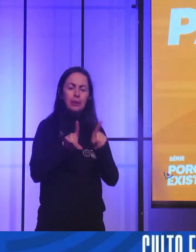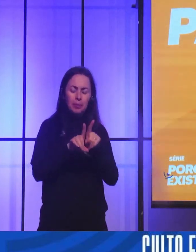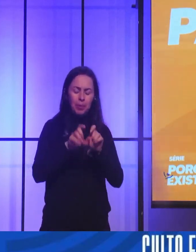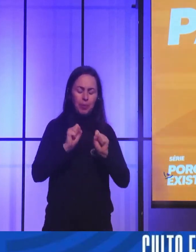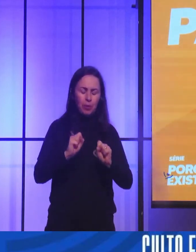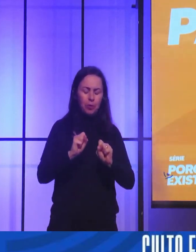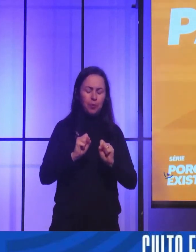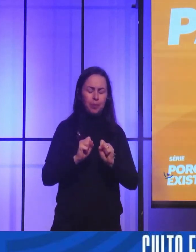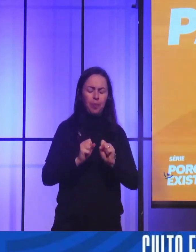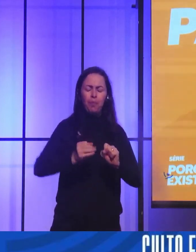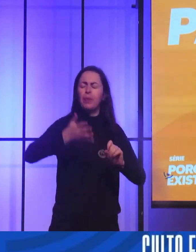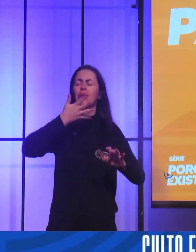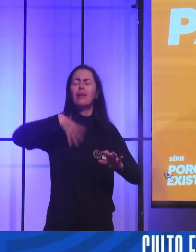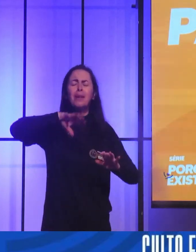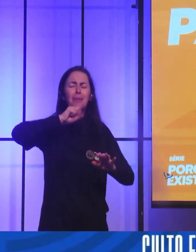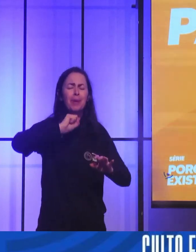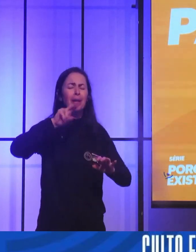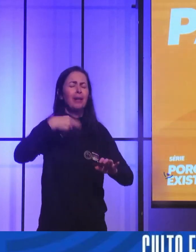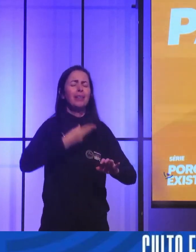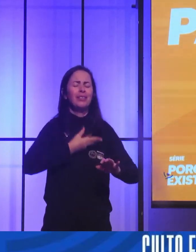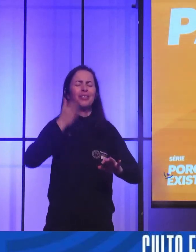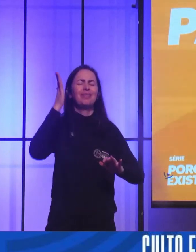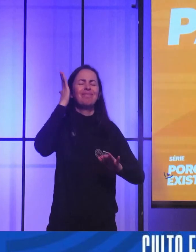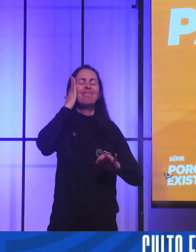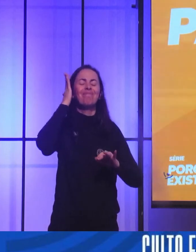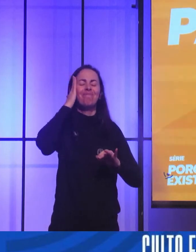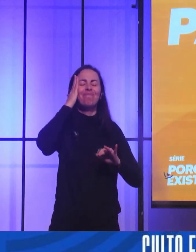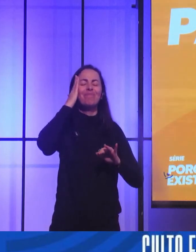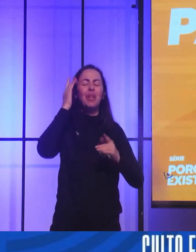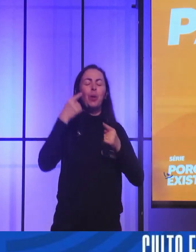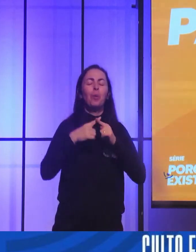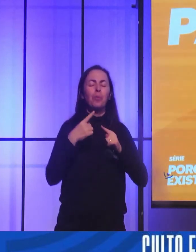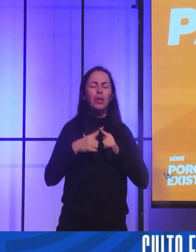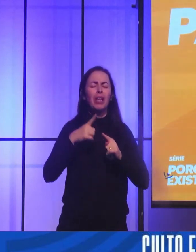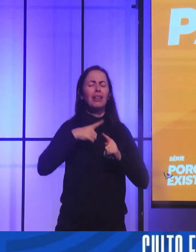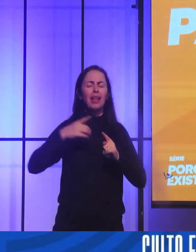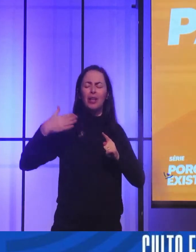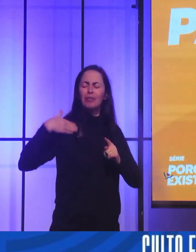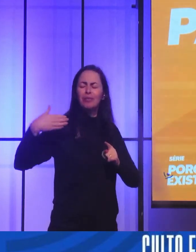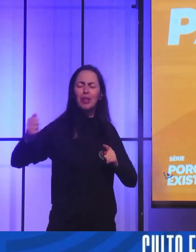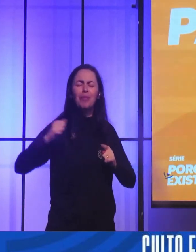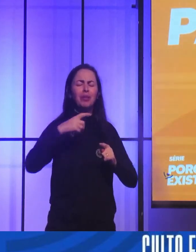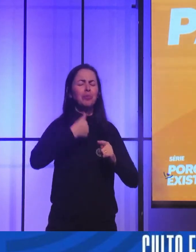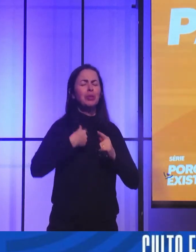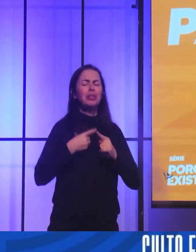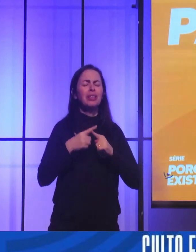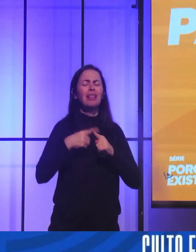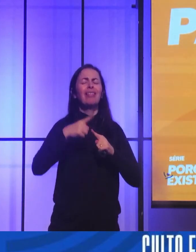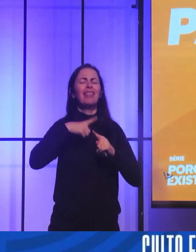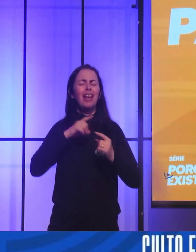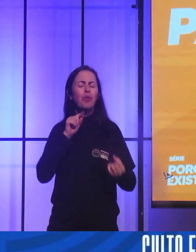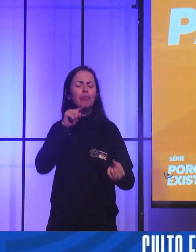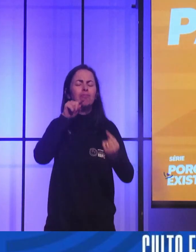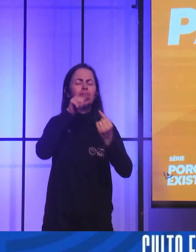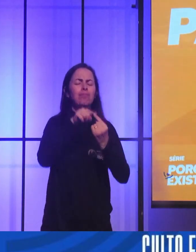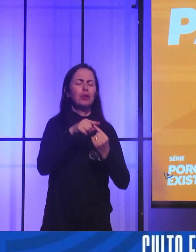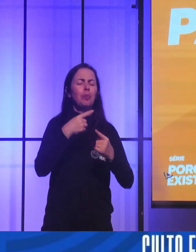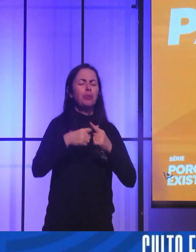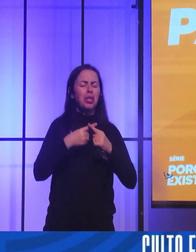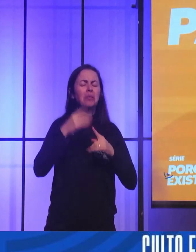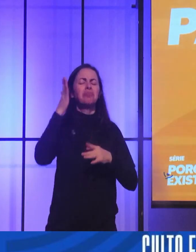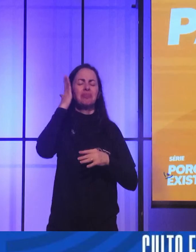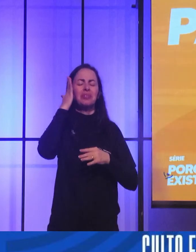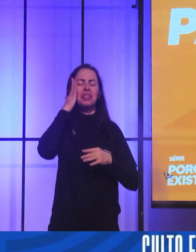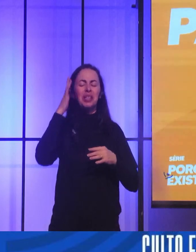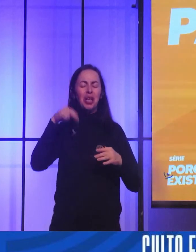Pai, nós reconhecemos que temos uma chamada, reconhecemos que temos uma missão, reconhecemos, Pai, que